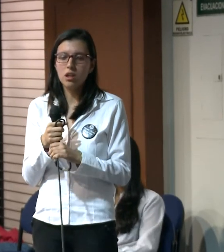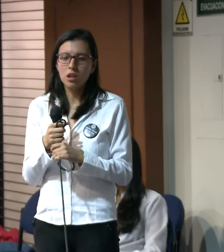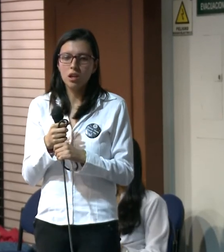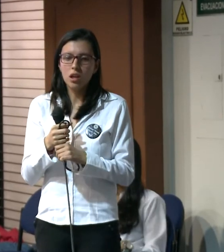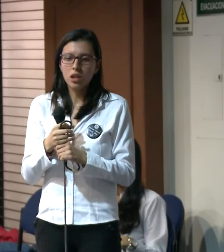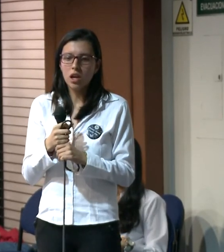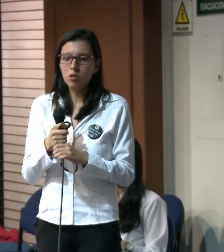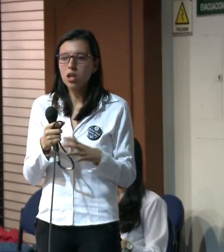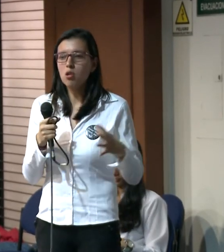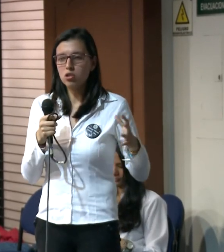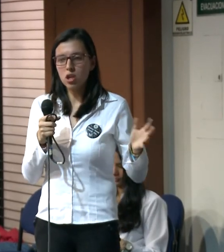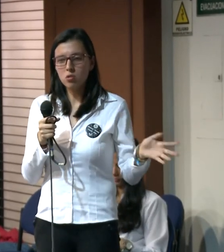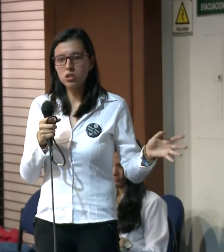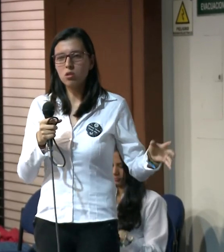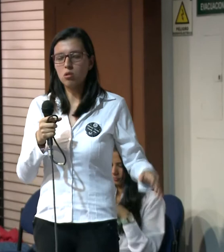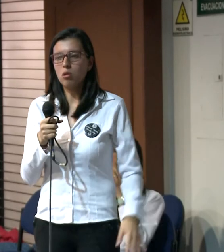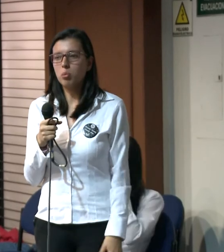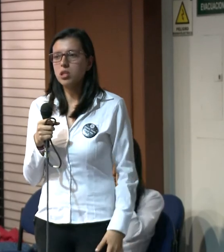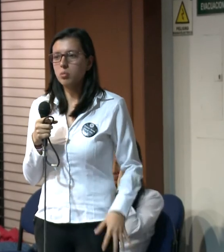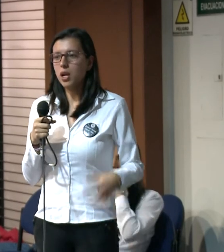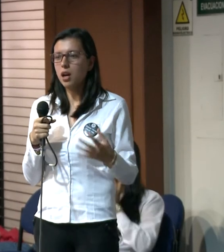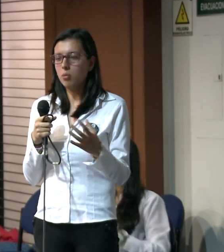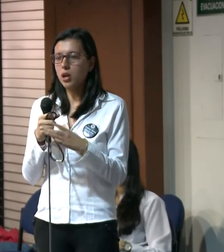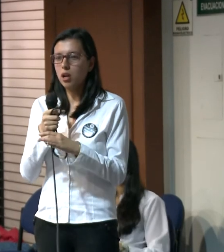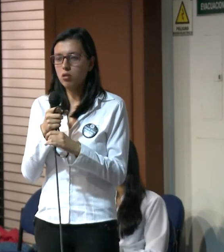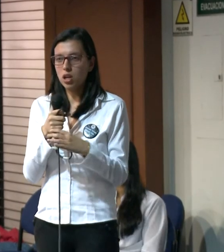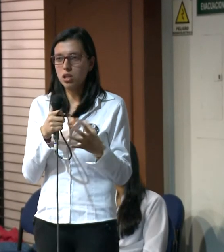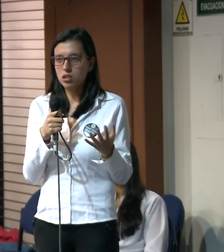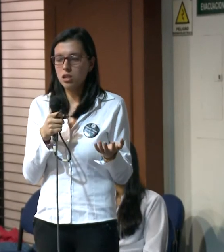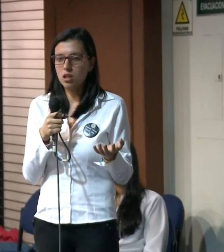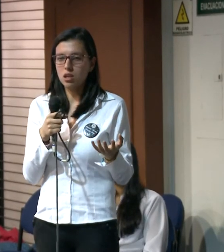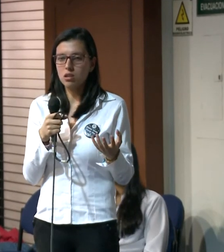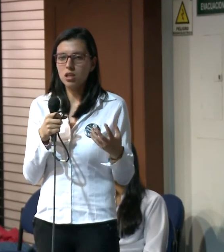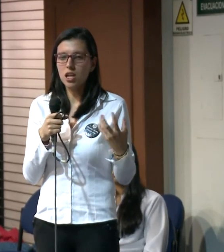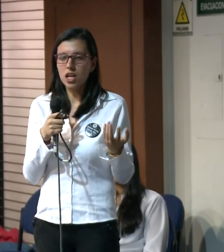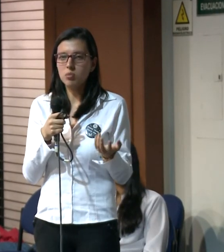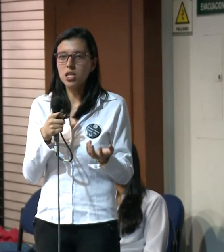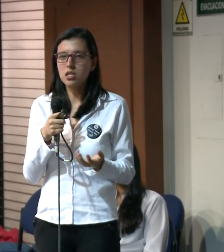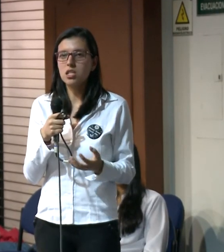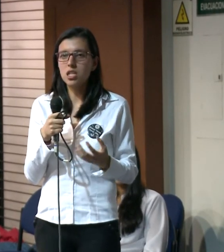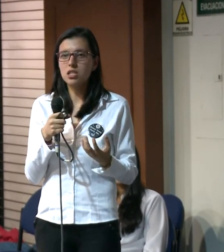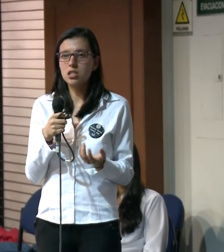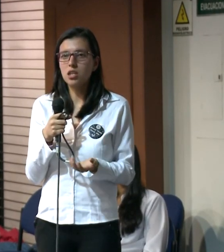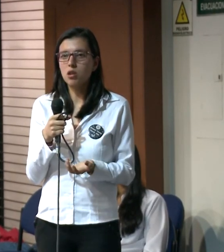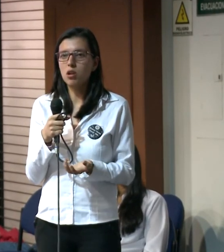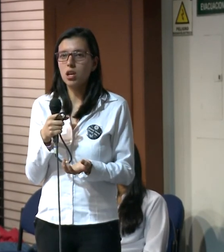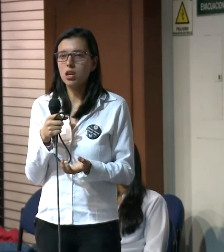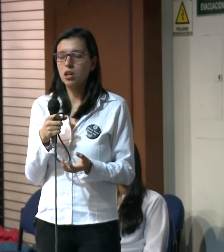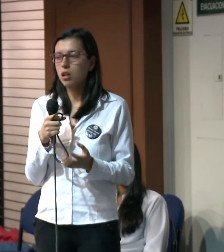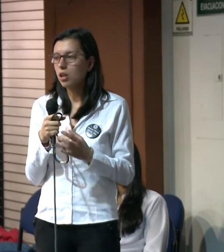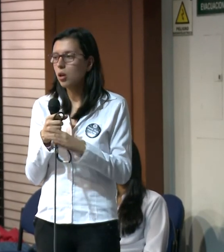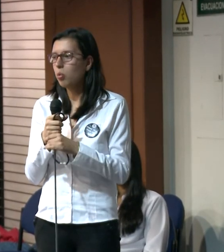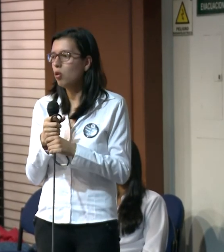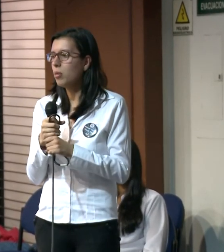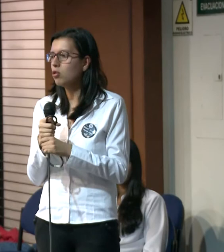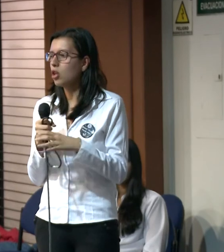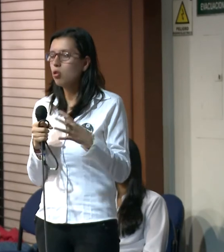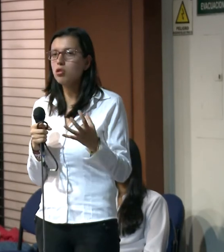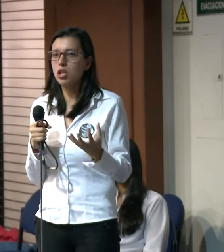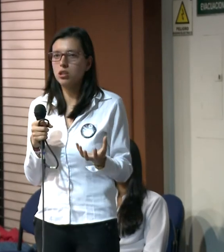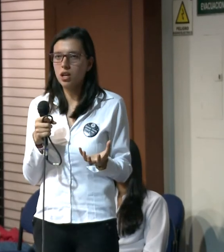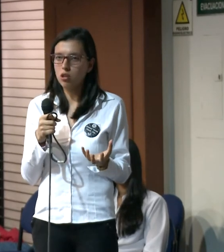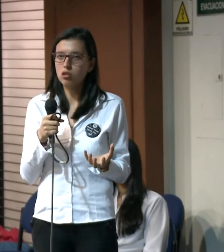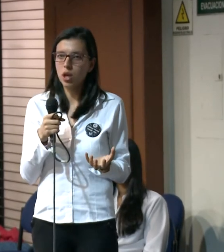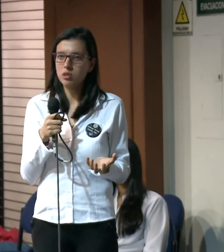que, aunque no sea nuestro rol, para lograr que se dé la experiencia, sí es necesario que por lo menos